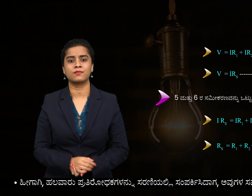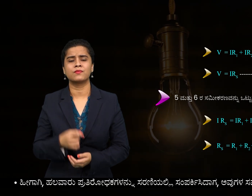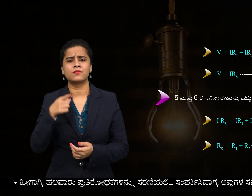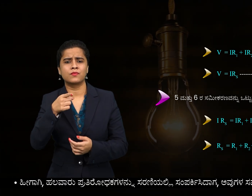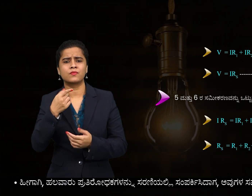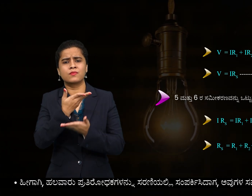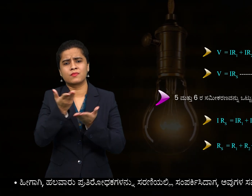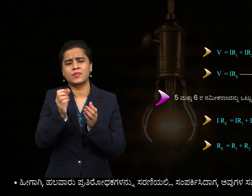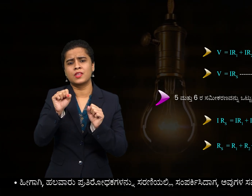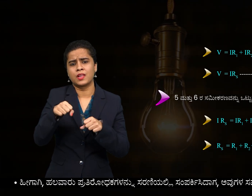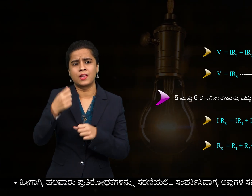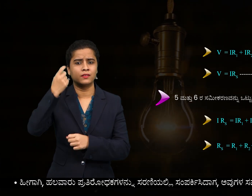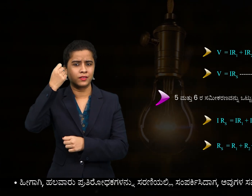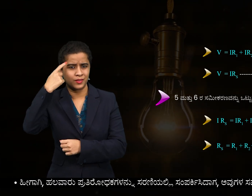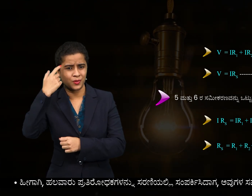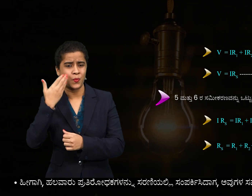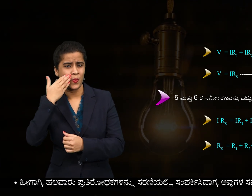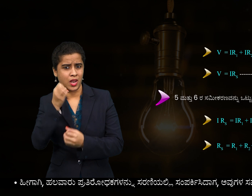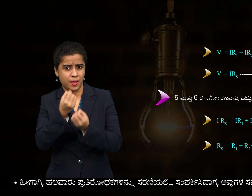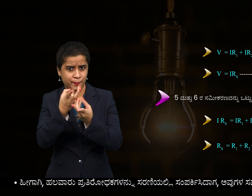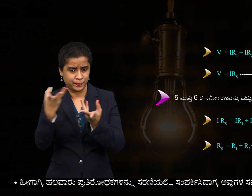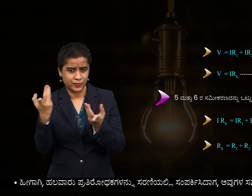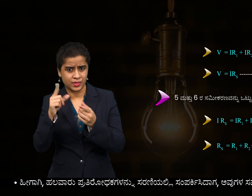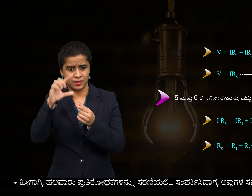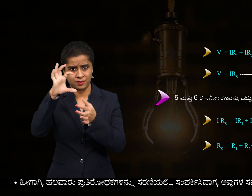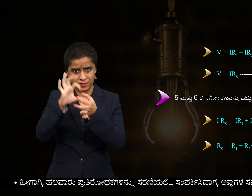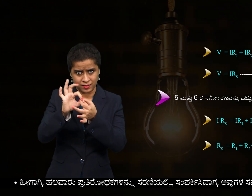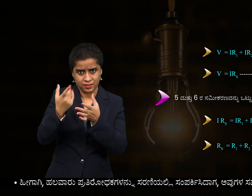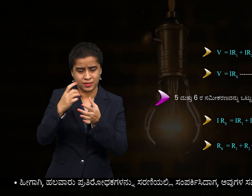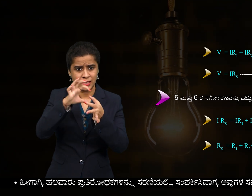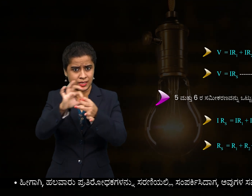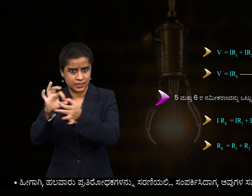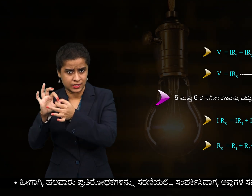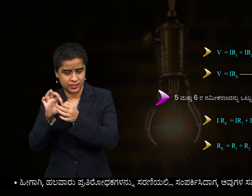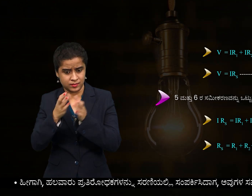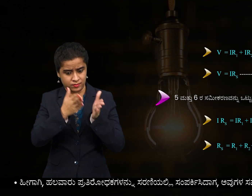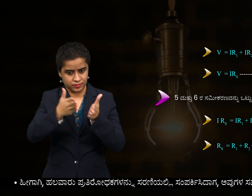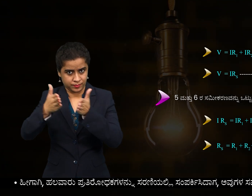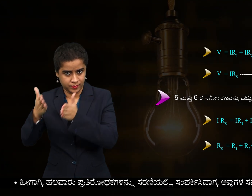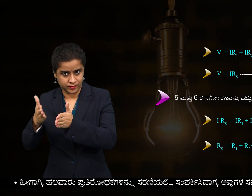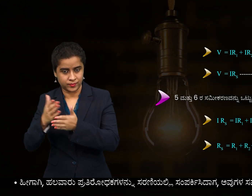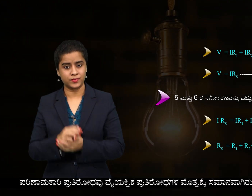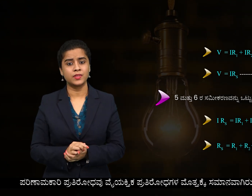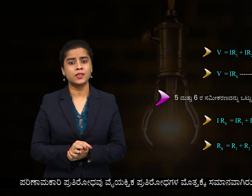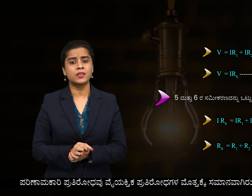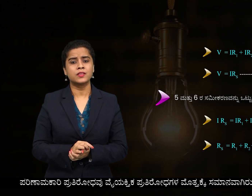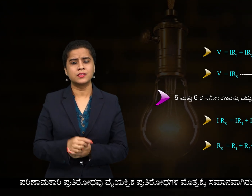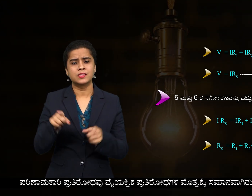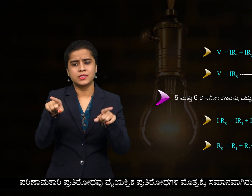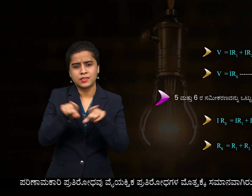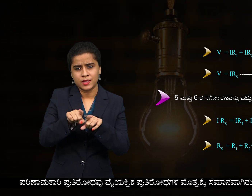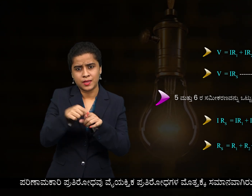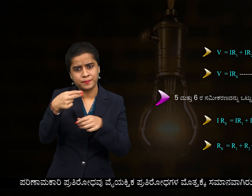ಹೀಗಾಗಿ ಹಲವಾರು ಪ್ರತಿರೋಧಕಗಳನ್ನು ಸರಣಿಯಲ್ಲಿ ಸಂಪರ್ಕಿಸಿದಾಗ ಅವುಗಳ ಸಮಾನ ಪ್ರತಿರೋಧ ಅಥವಾ